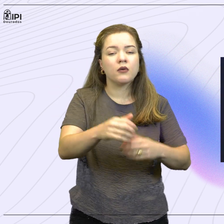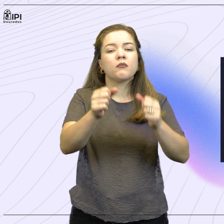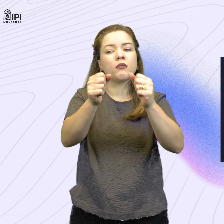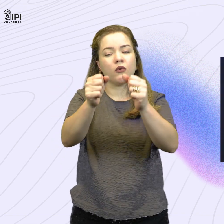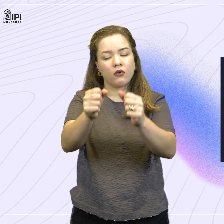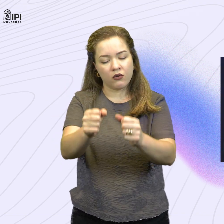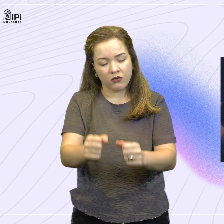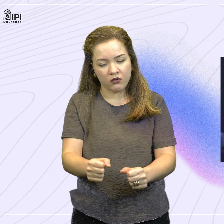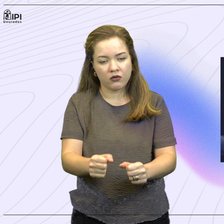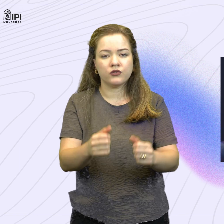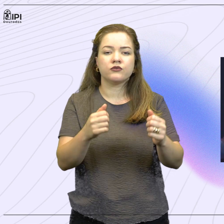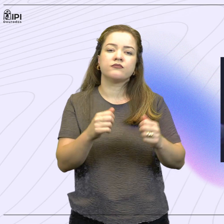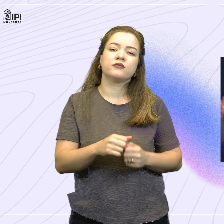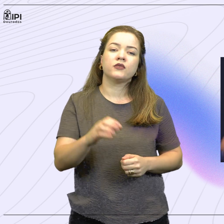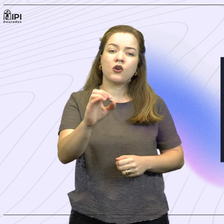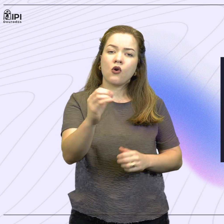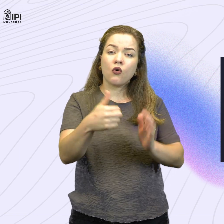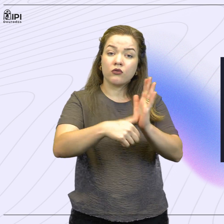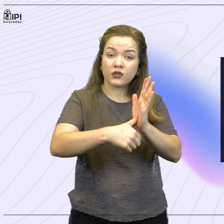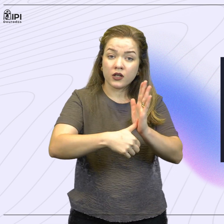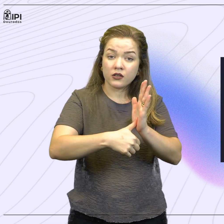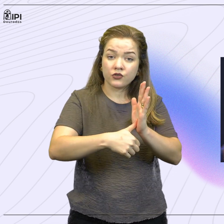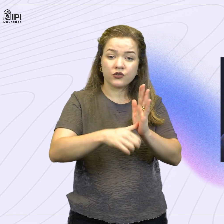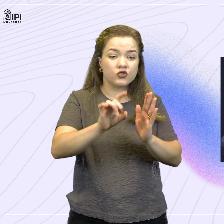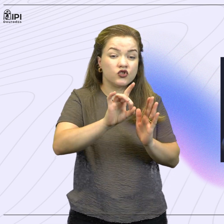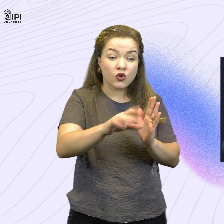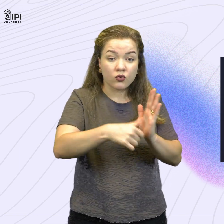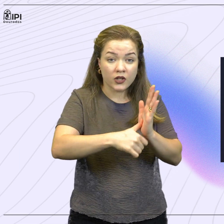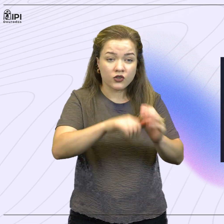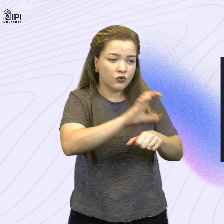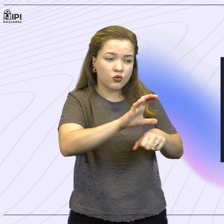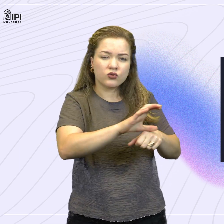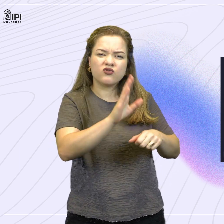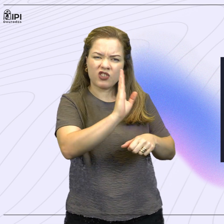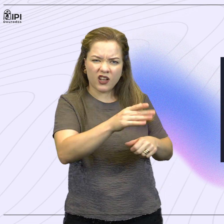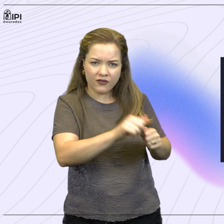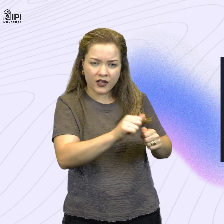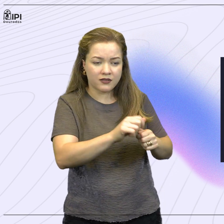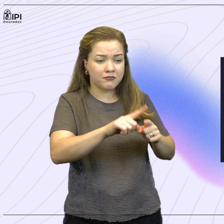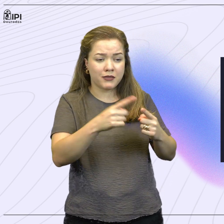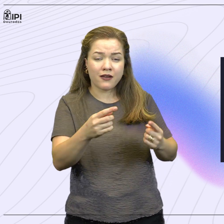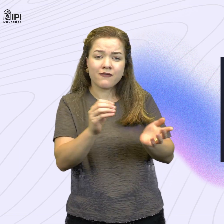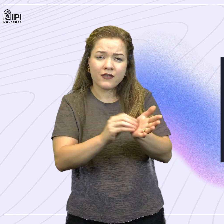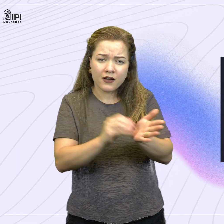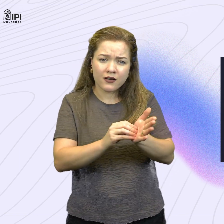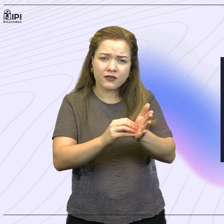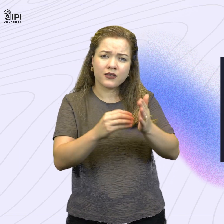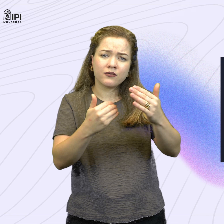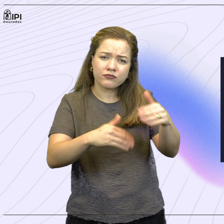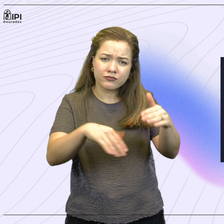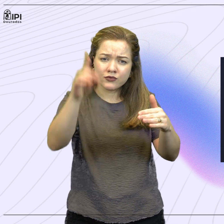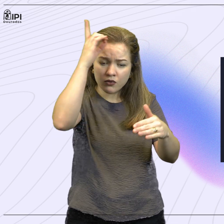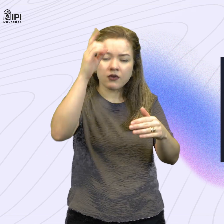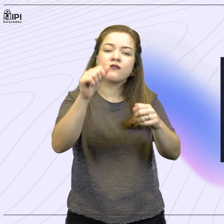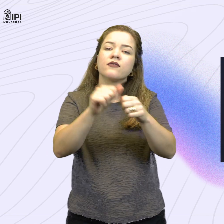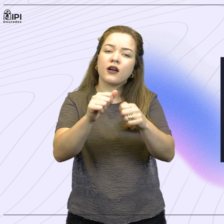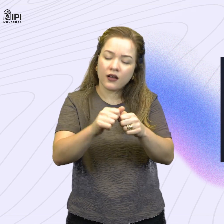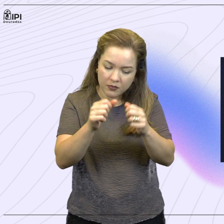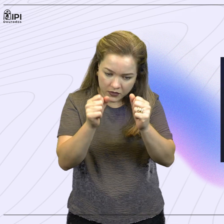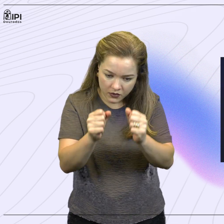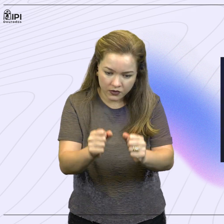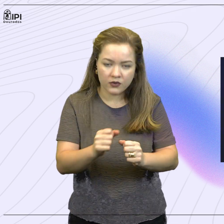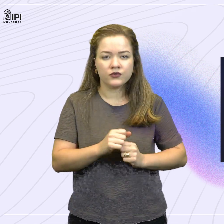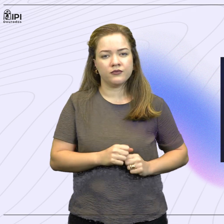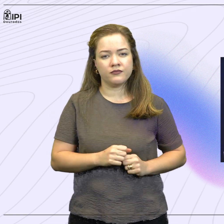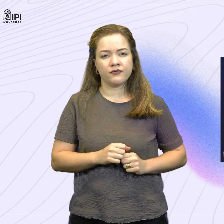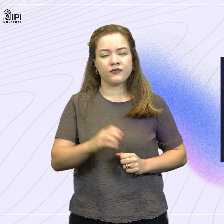da igreja. Se você não é membro ainda, venha fazer parte. Venha fazer parte desse povo, venha se identificar com esse lugar. Venha falar que, olha, eu